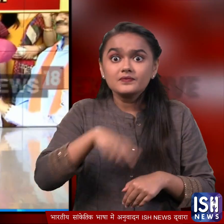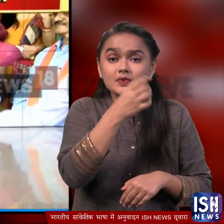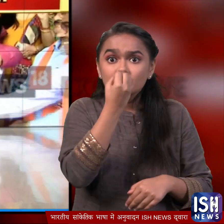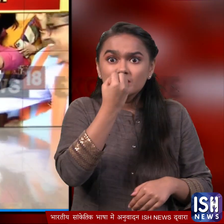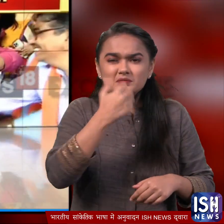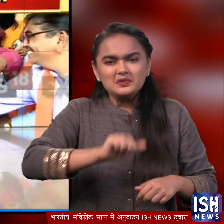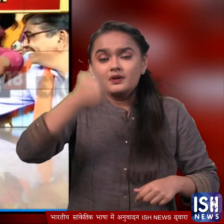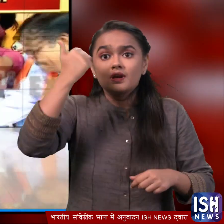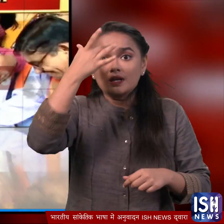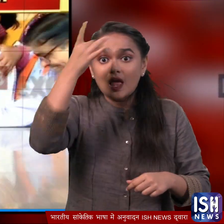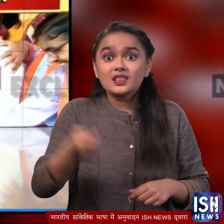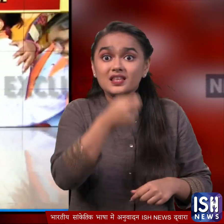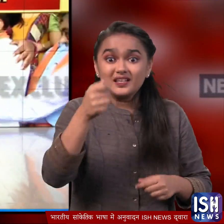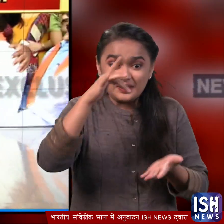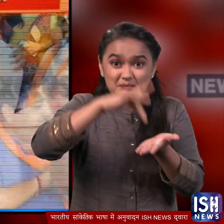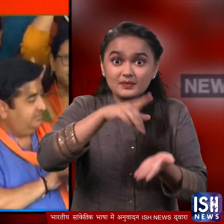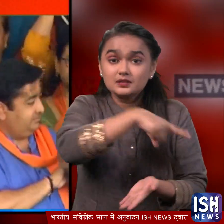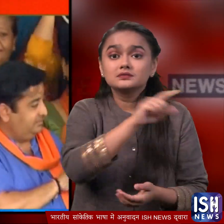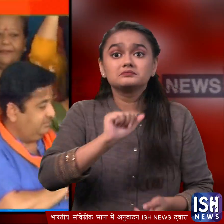कामयाबी बीजेपी को गांधीनगर में मिली,